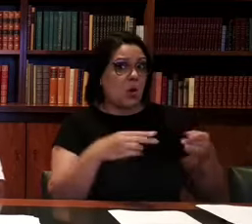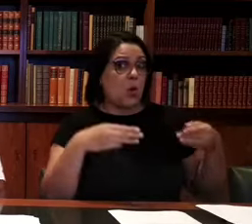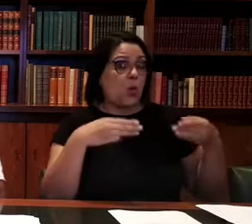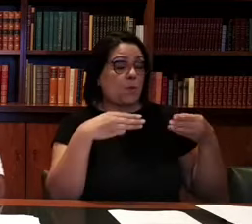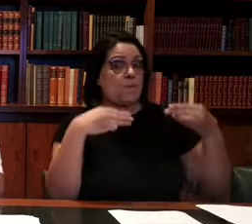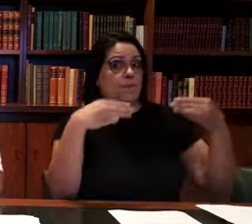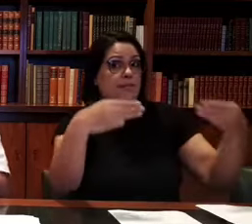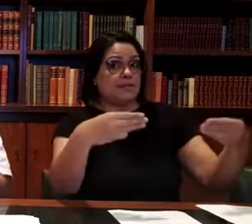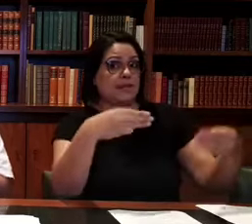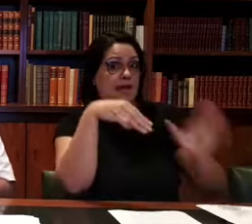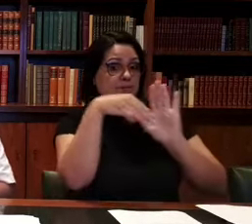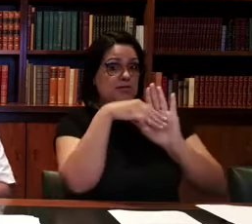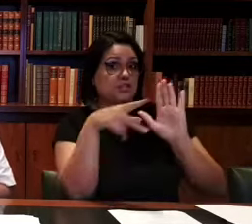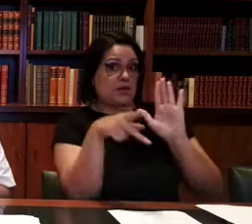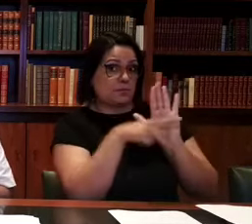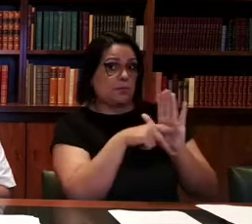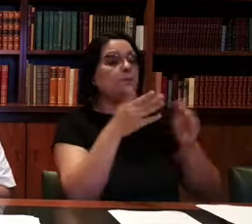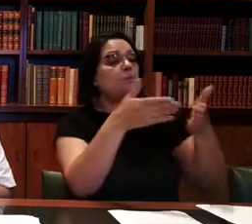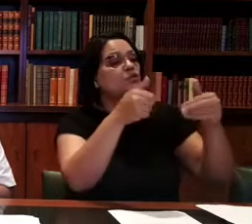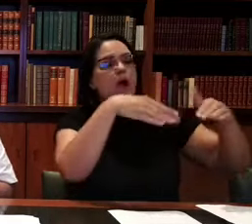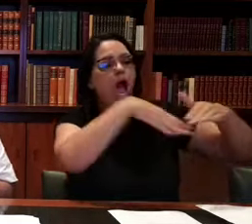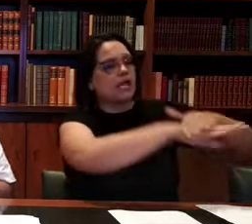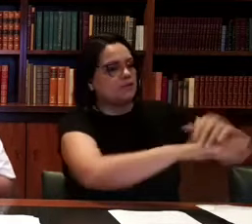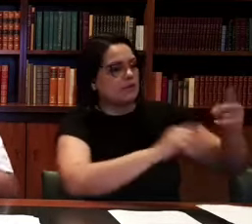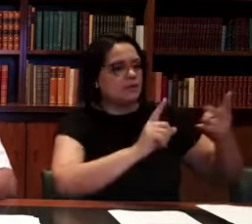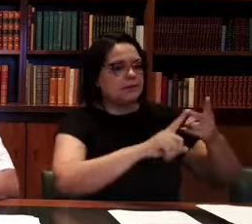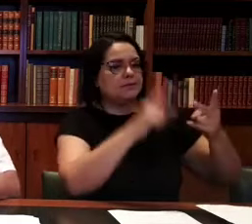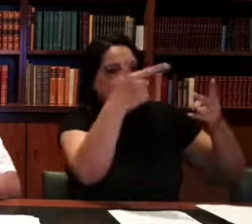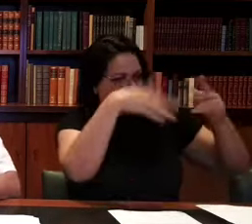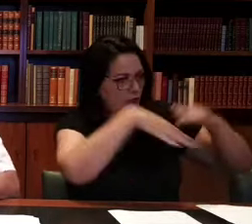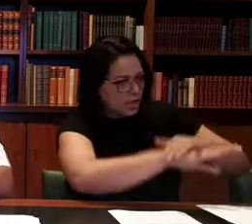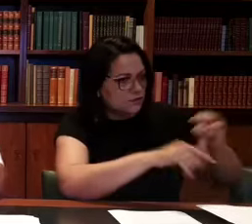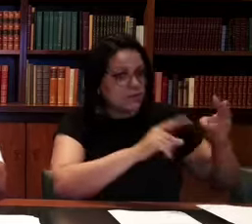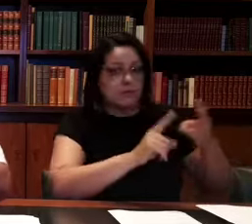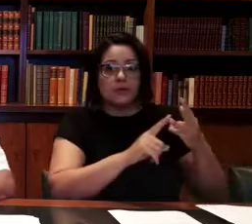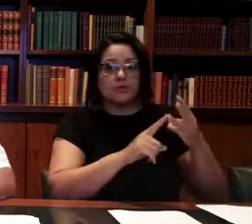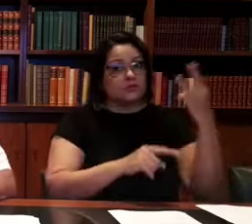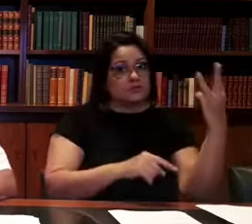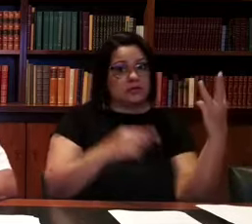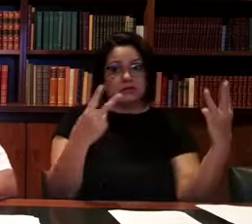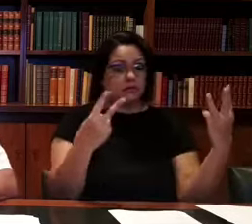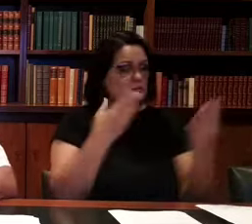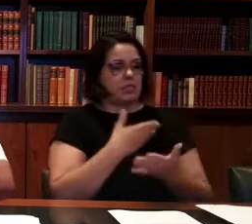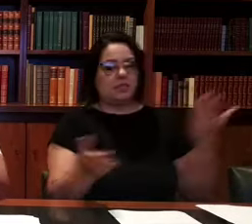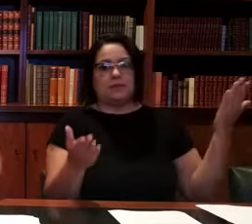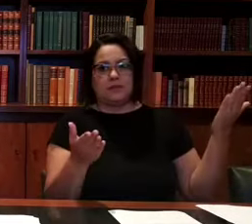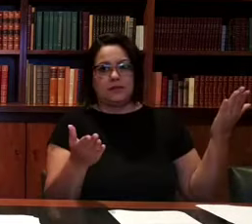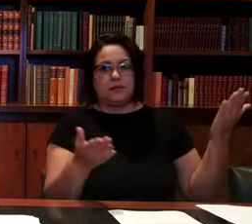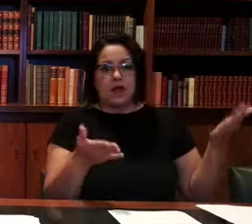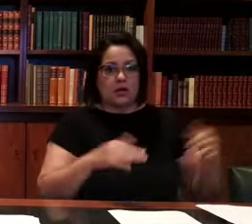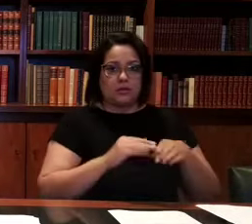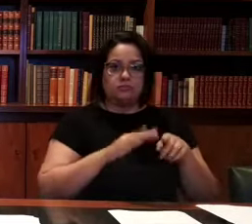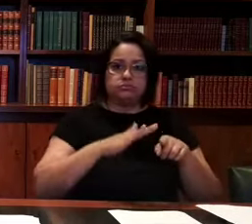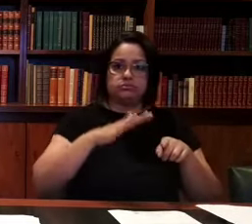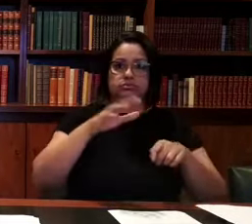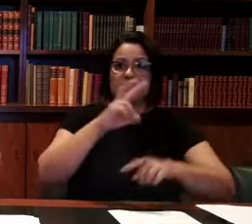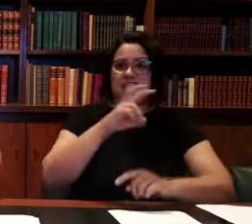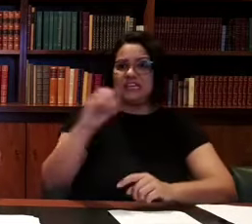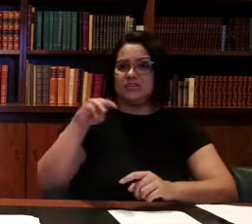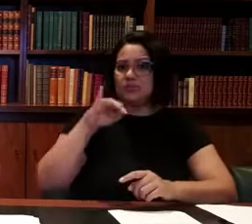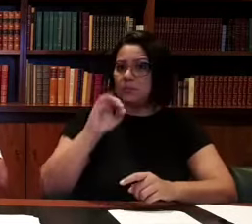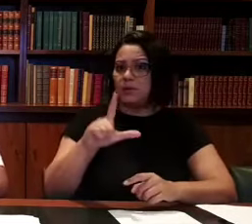Público pediu o arquivamento E eu perdi por 3 a 2 tá no STJ tá em 500 mil vezes se eu perder essa ação